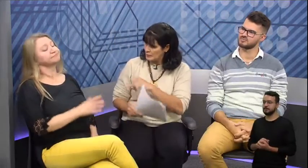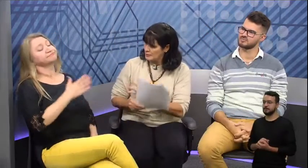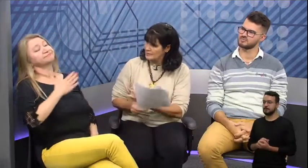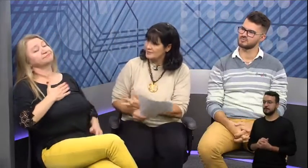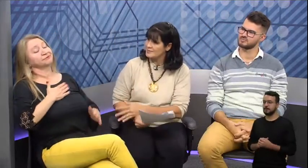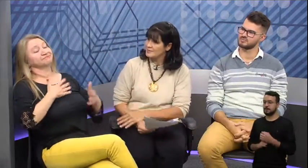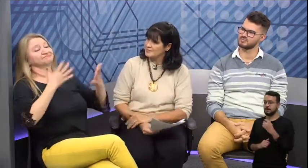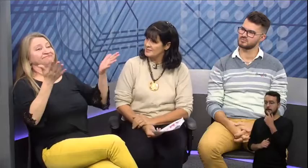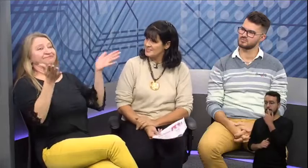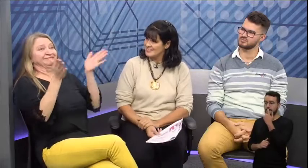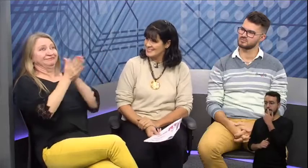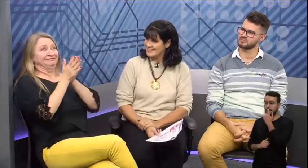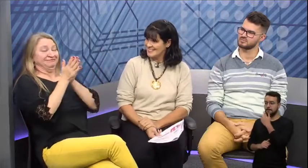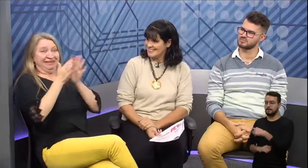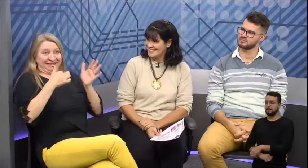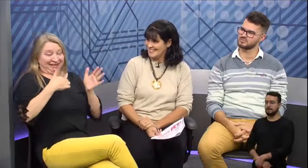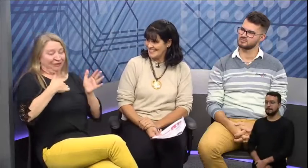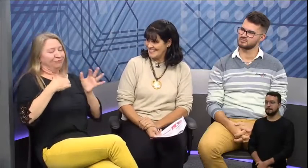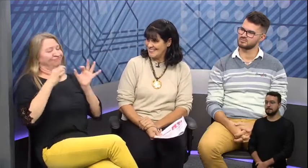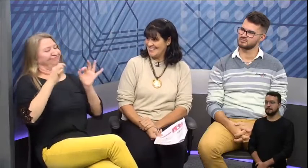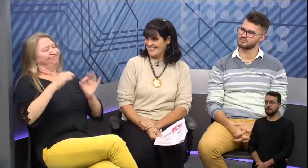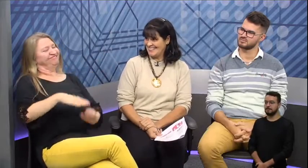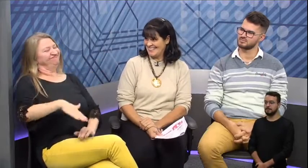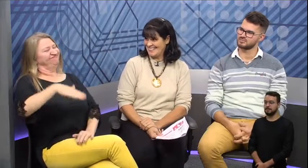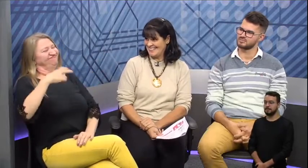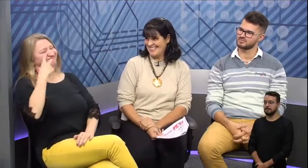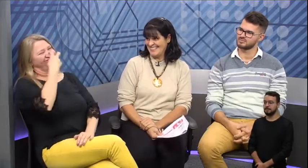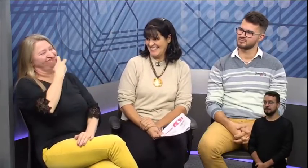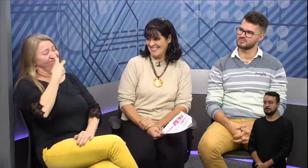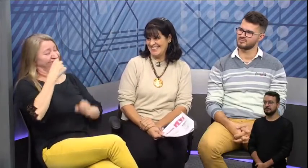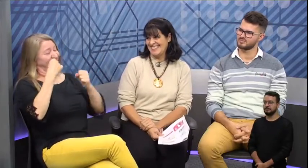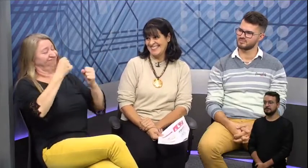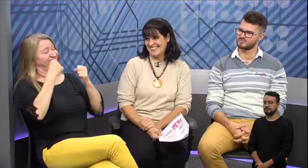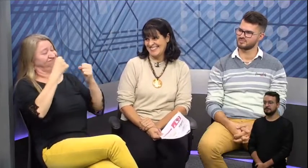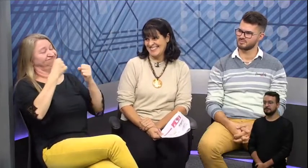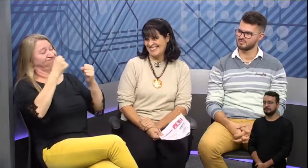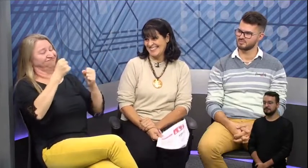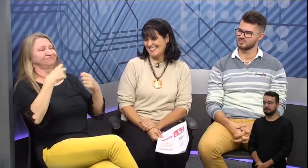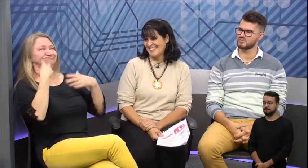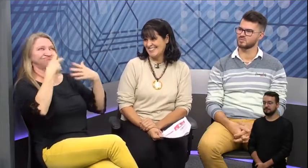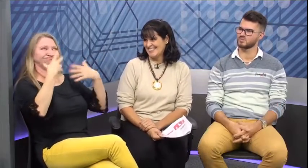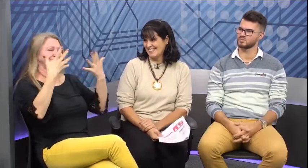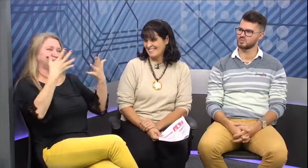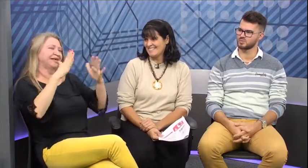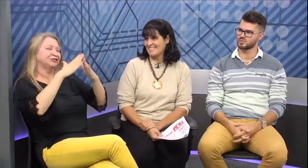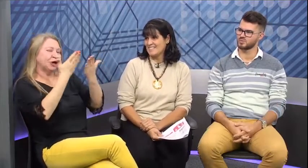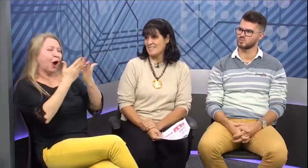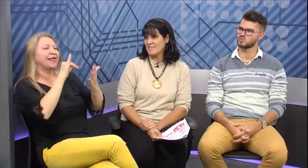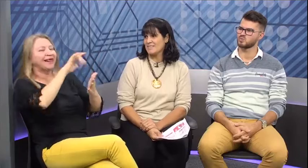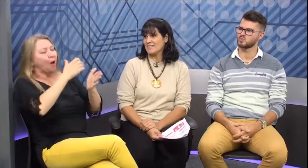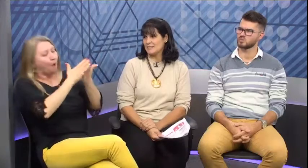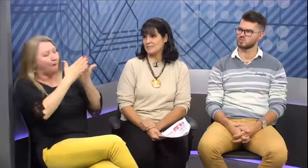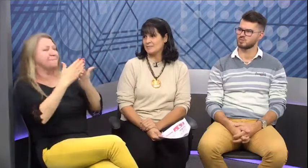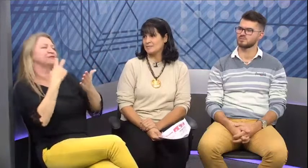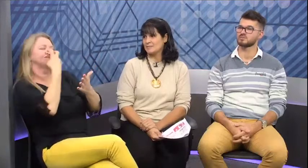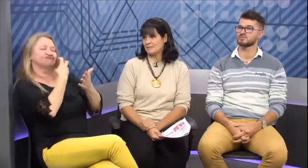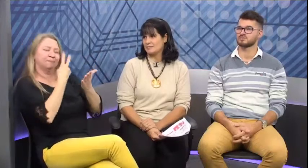Então, eu cresci oralizando, né? A escola ela